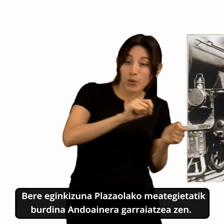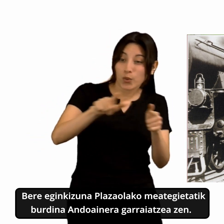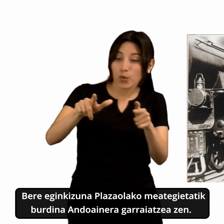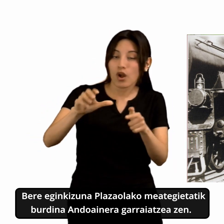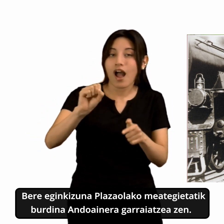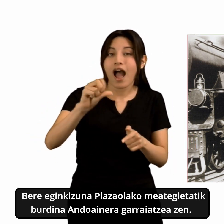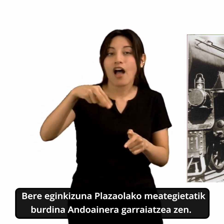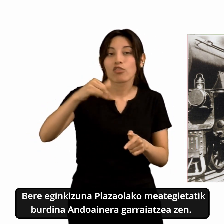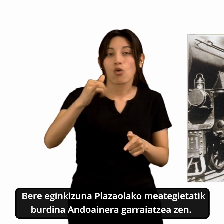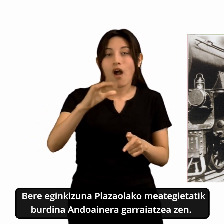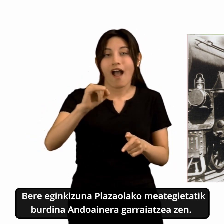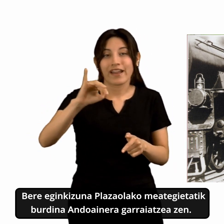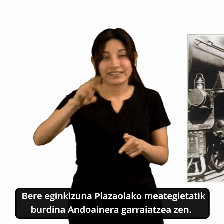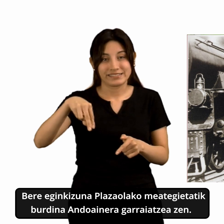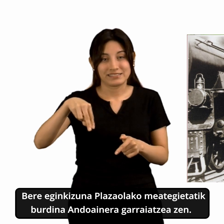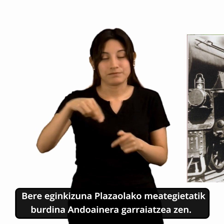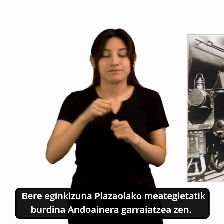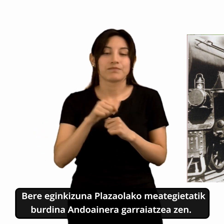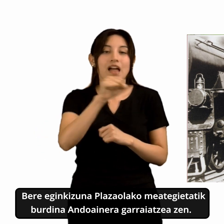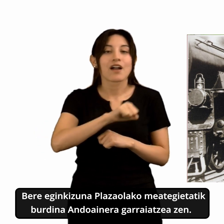Burdina Andoainera garraiatzea zen.